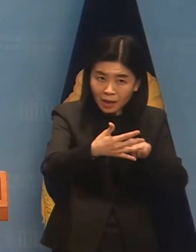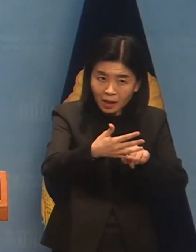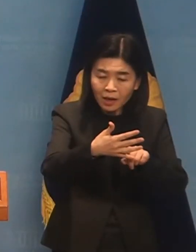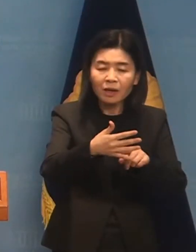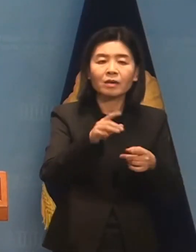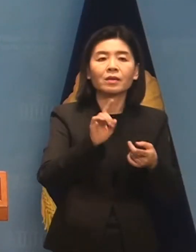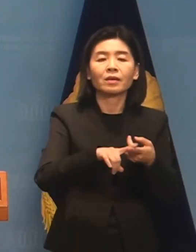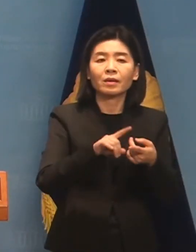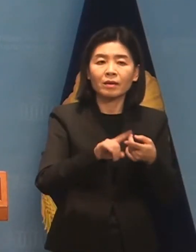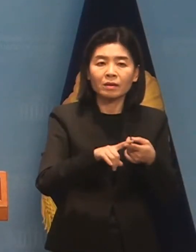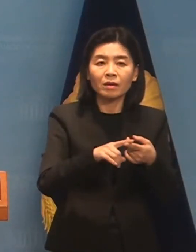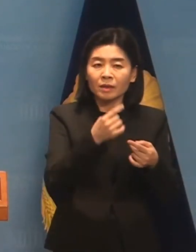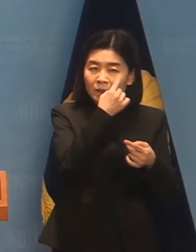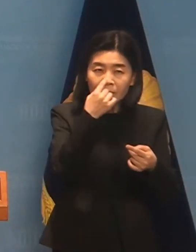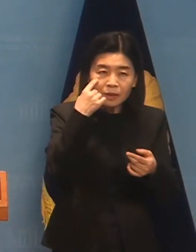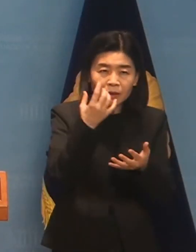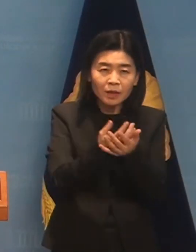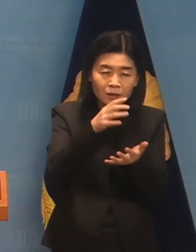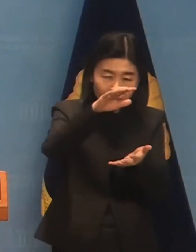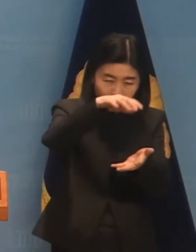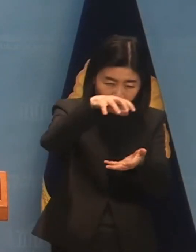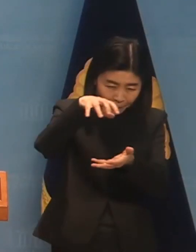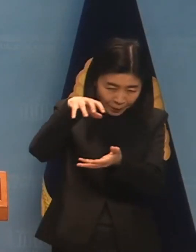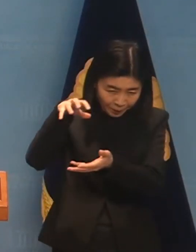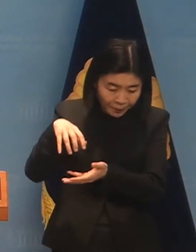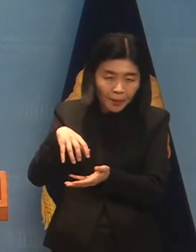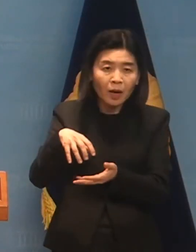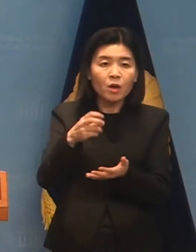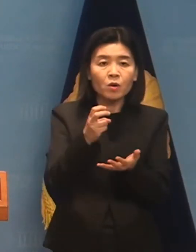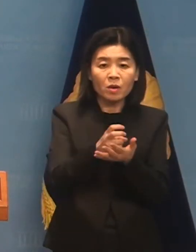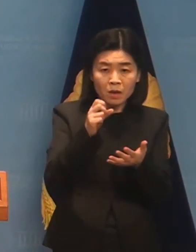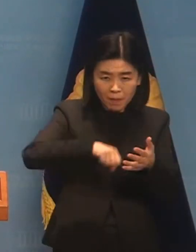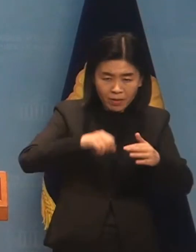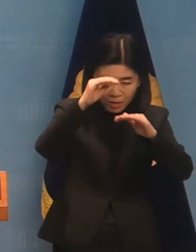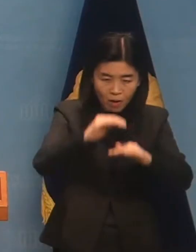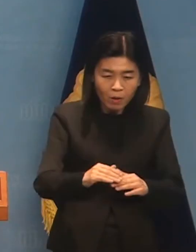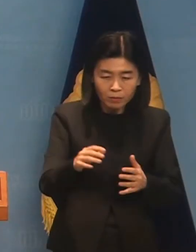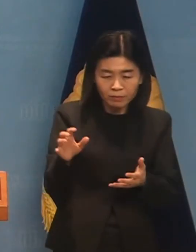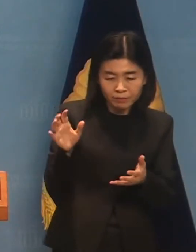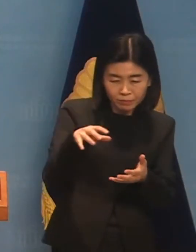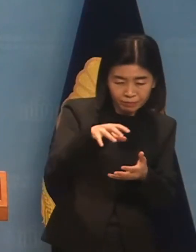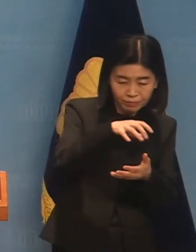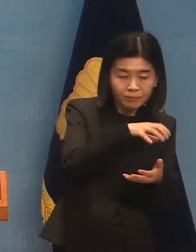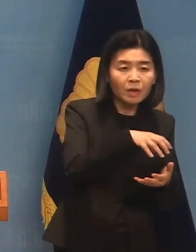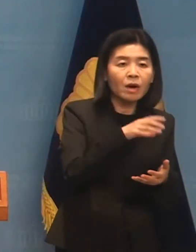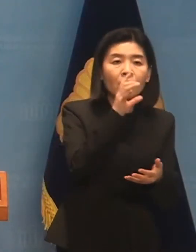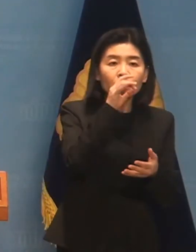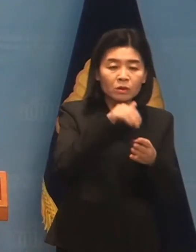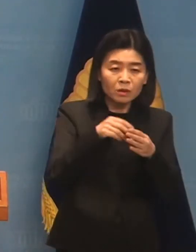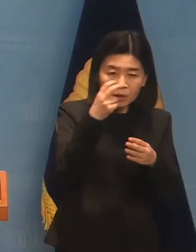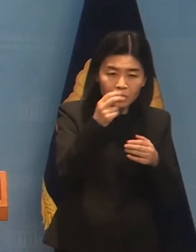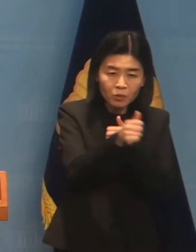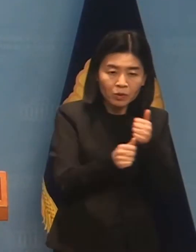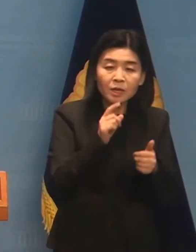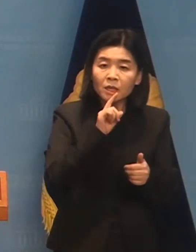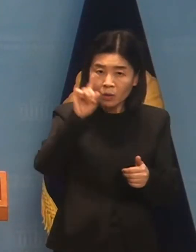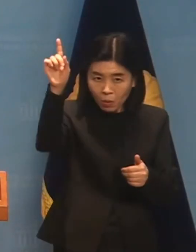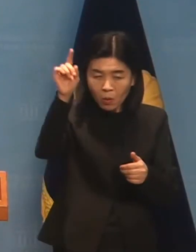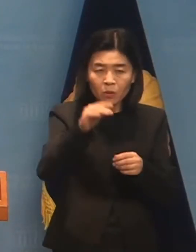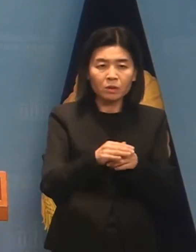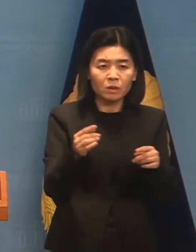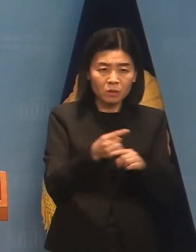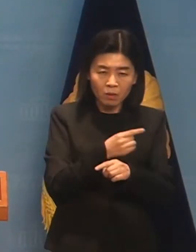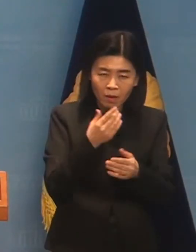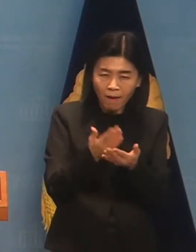해당 영상의 증거자료를 찾아가고 위반 타임스탬프를 적시하여 중앙선거관리위원회에 신고하였으며 시정조치와 함께